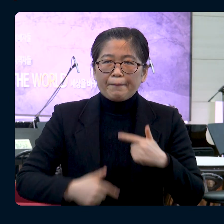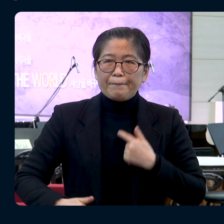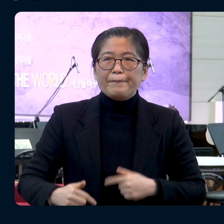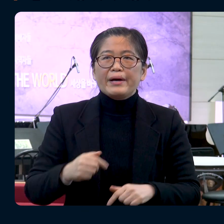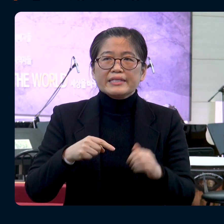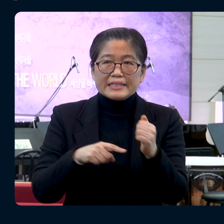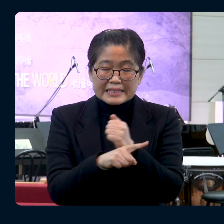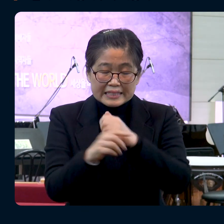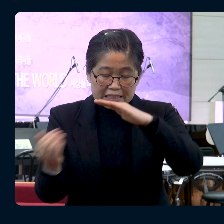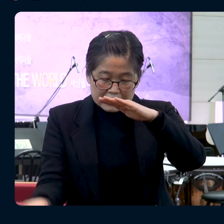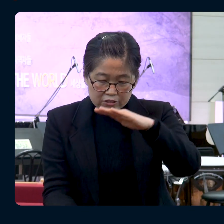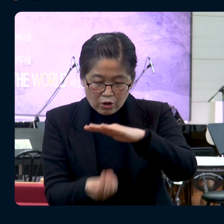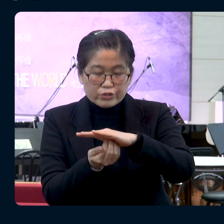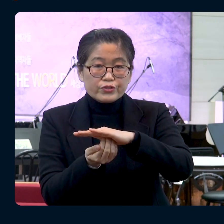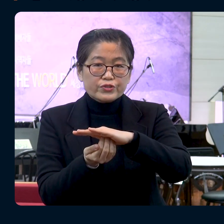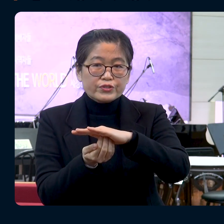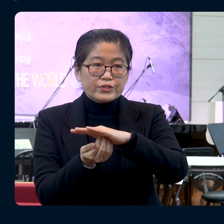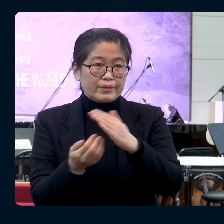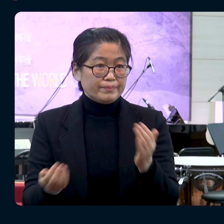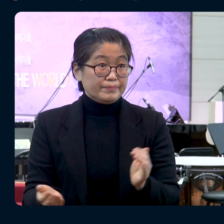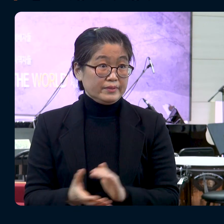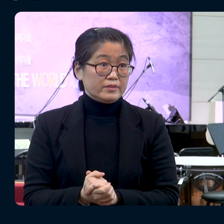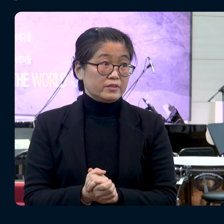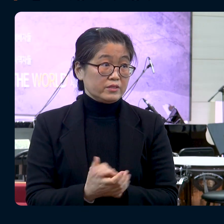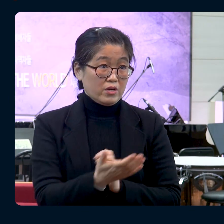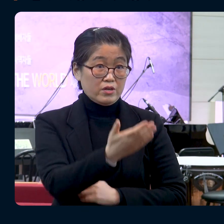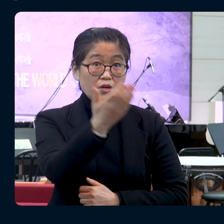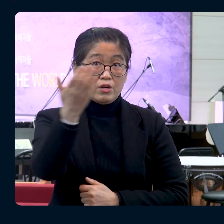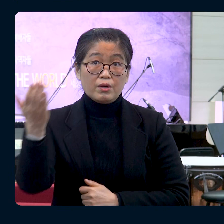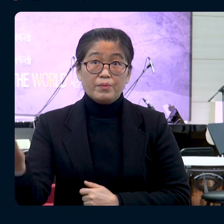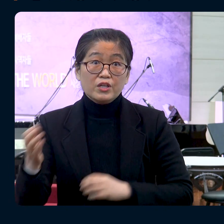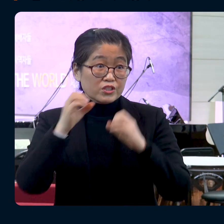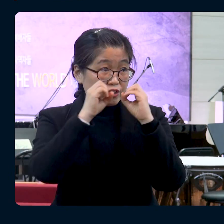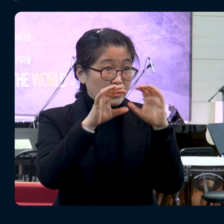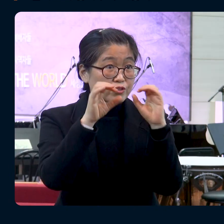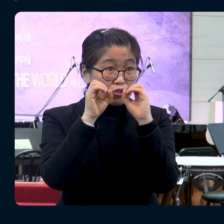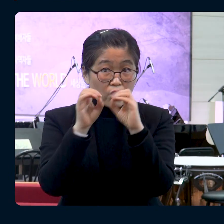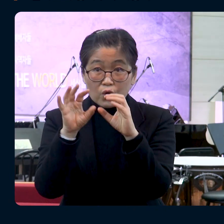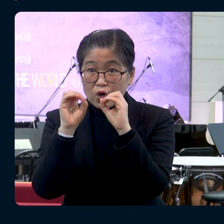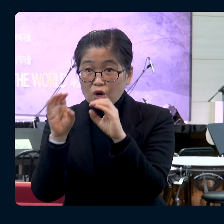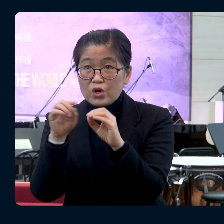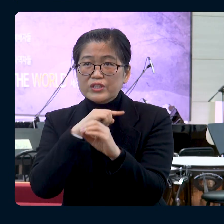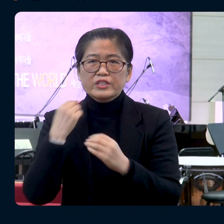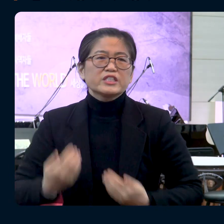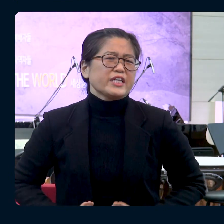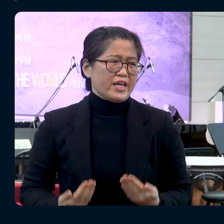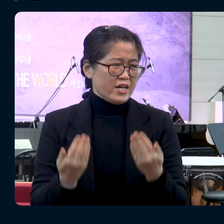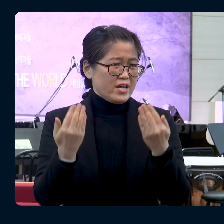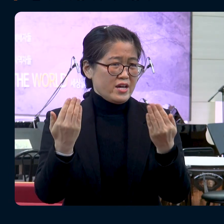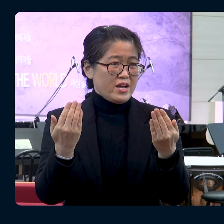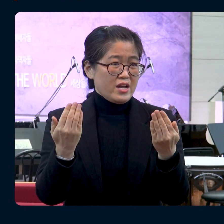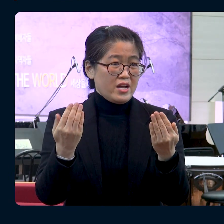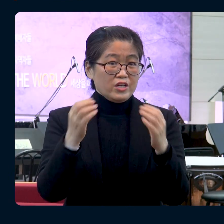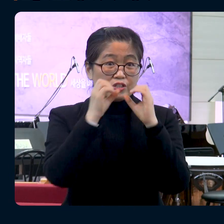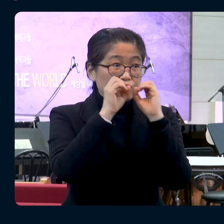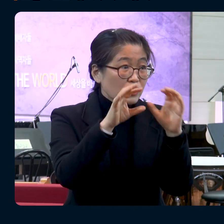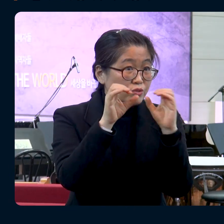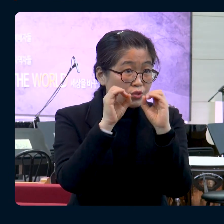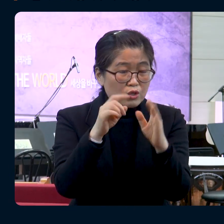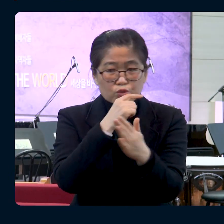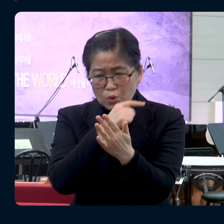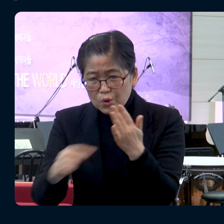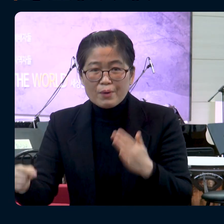기뻐하시는 뜻을 성취하리로다. 여러분, 선교는요, 희생하는 겁니다.